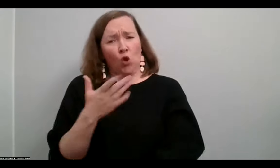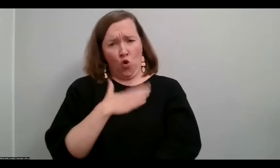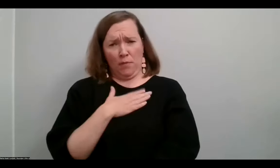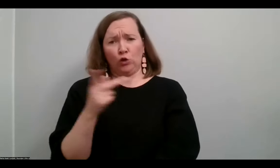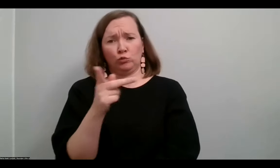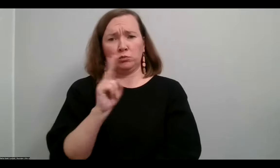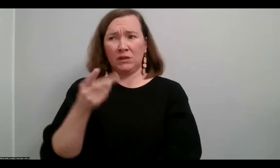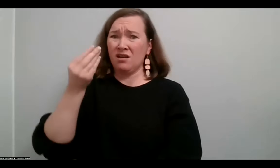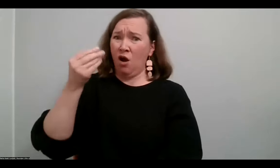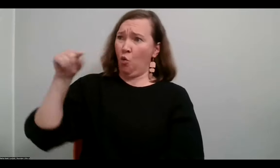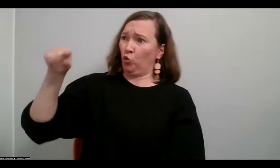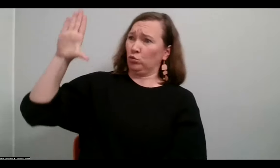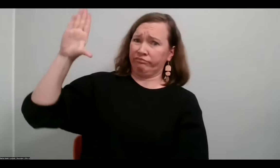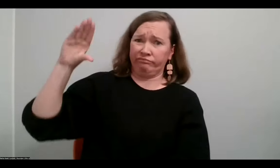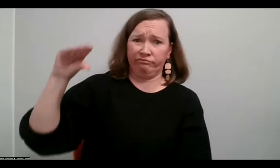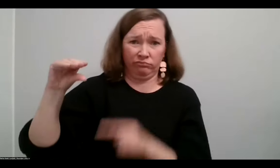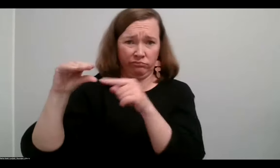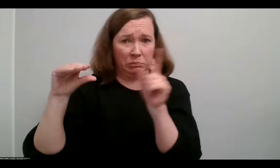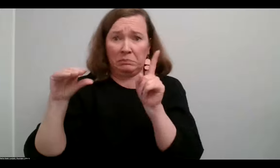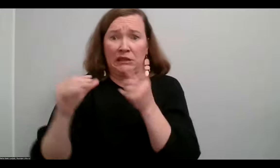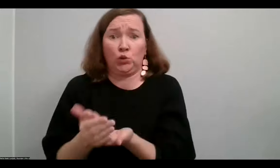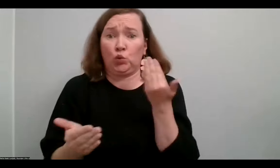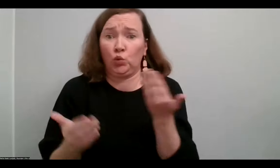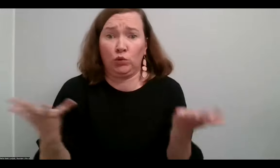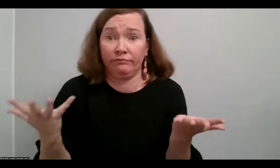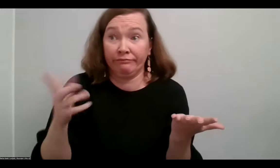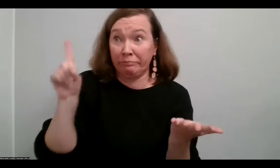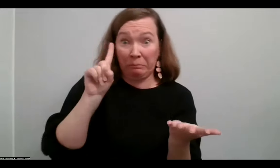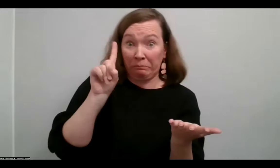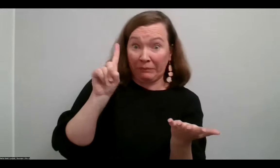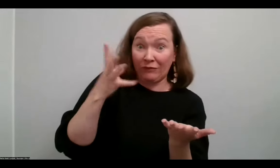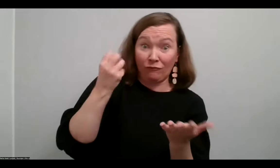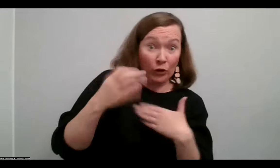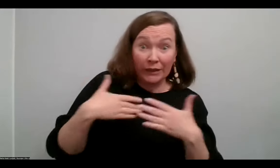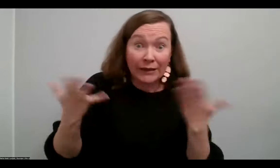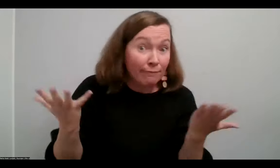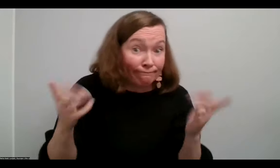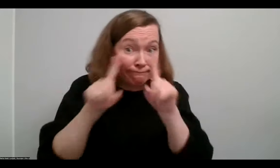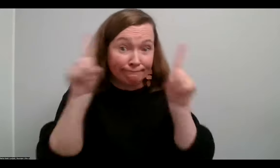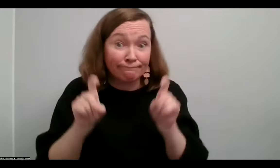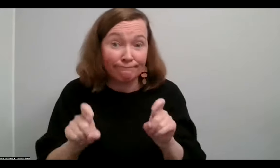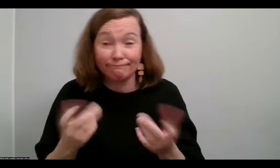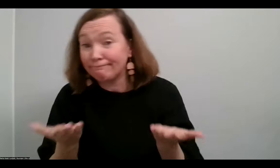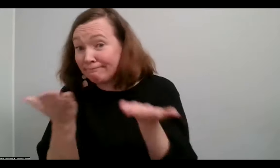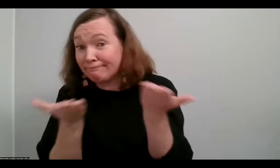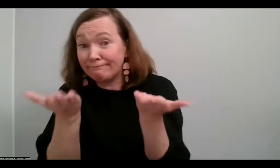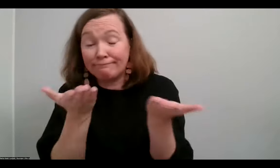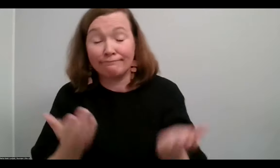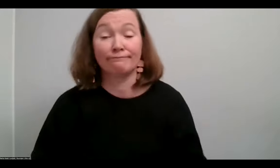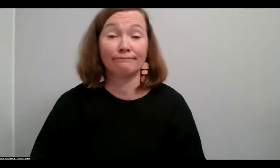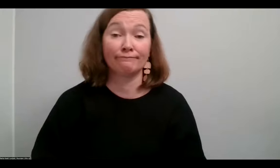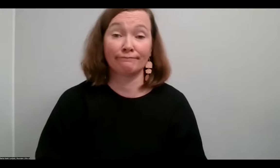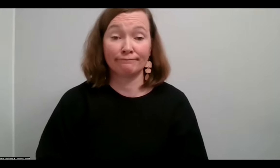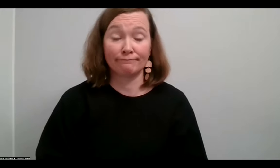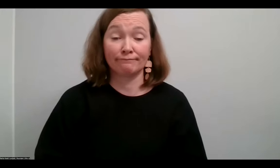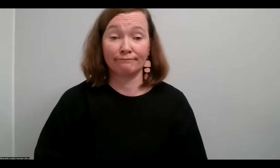takia, niin kysymys tuolla on monessa, että mistä syystä tämä rahoitus on pienentynyt ja mitä sille voitaisiin